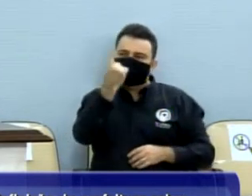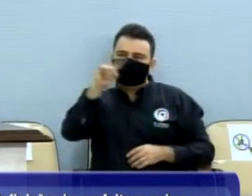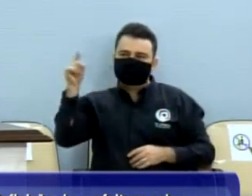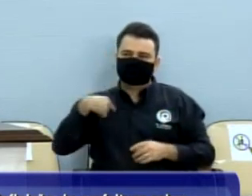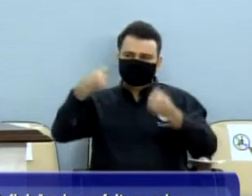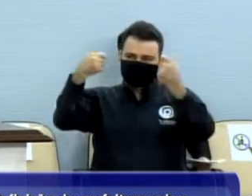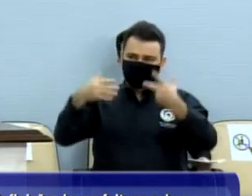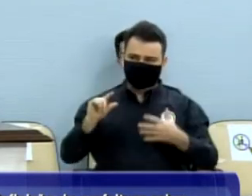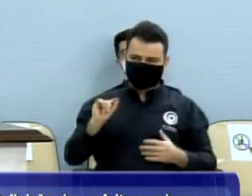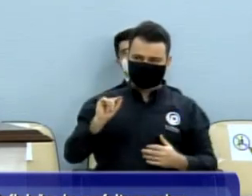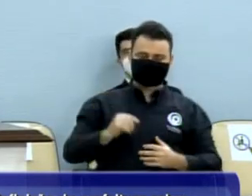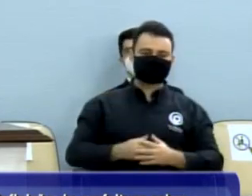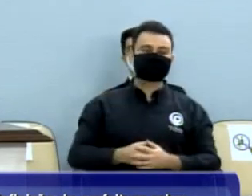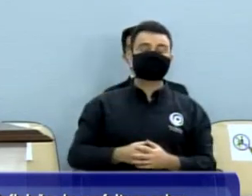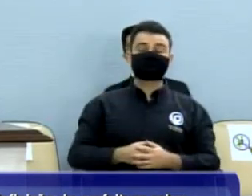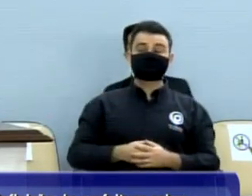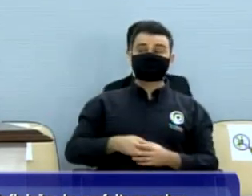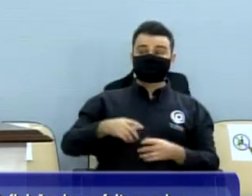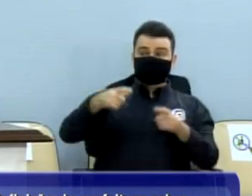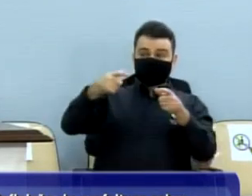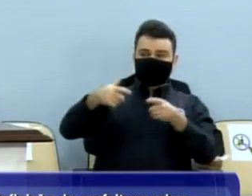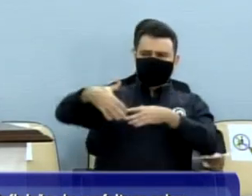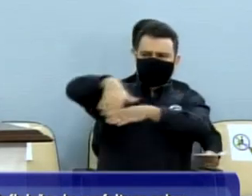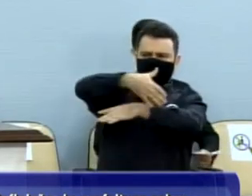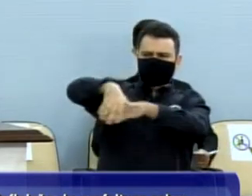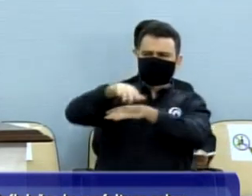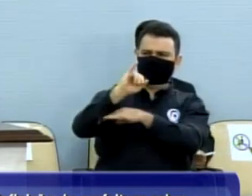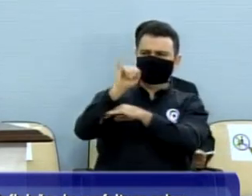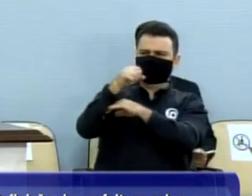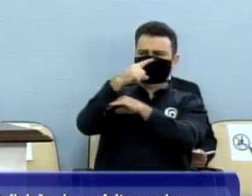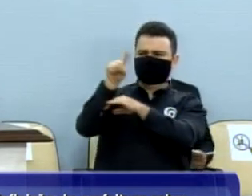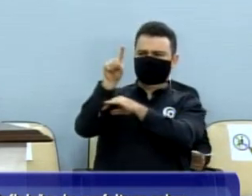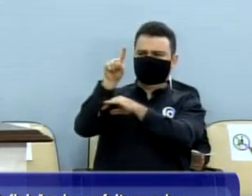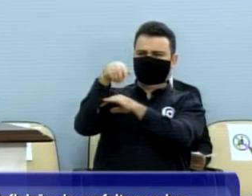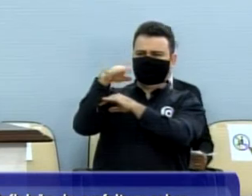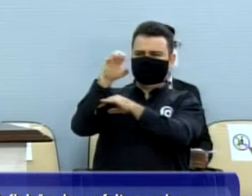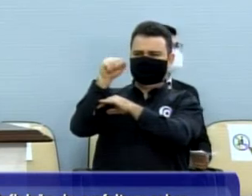ali na Rua João Mesquita, com a